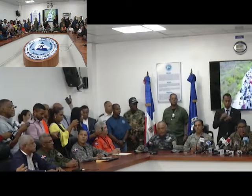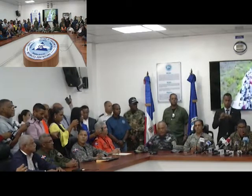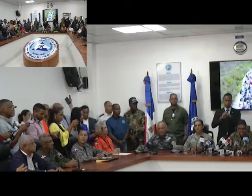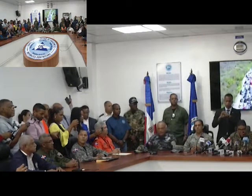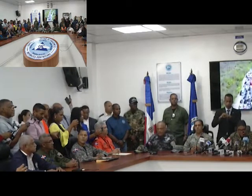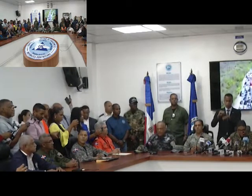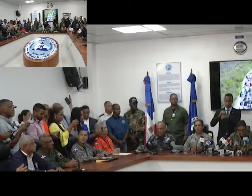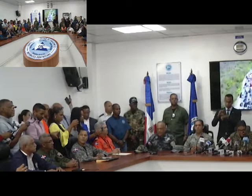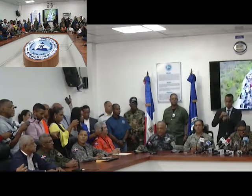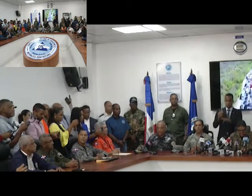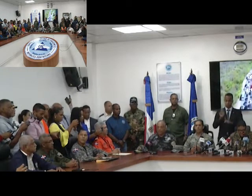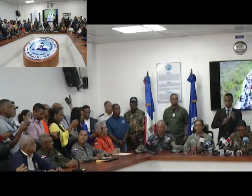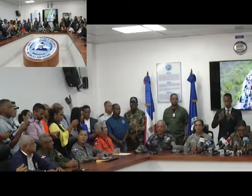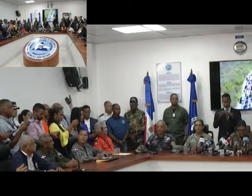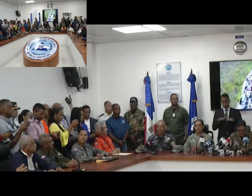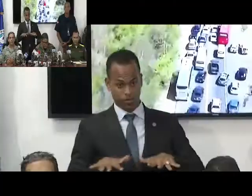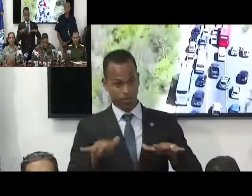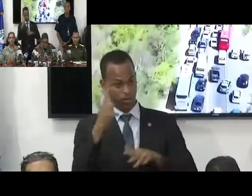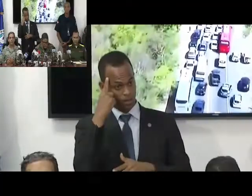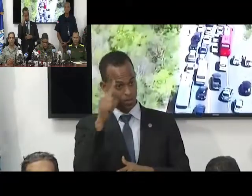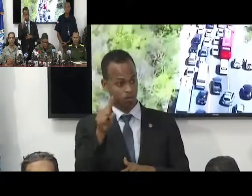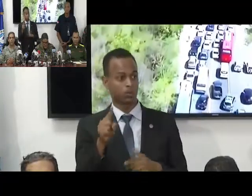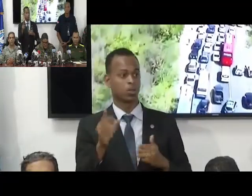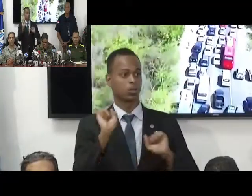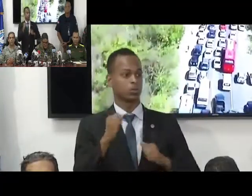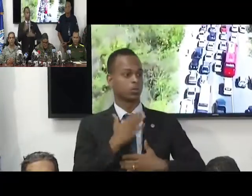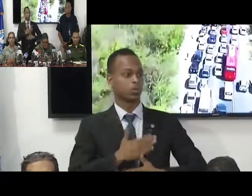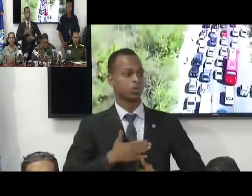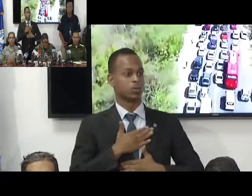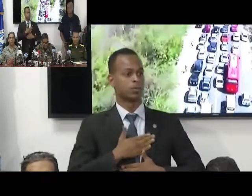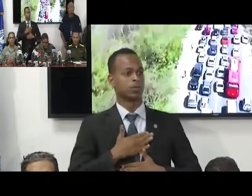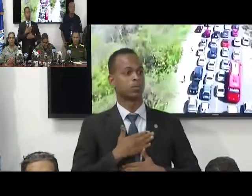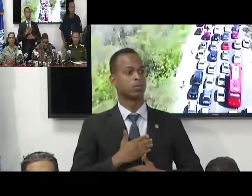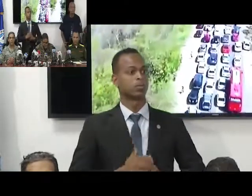la ciudadanía para el sano disfrute del feriado.